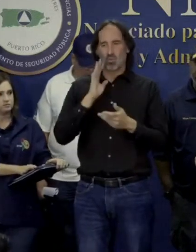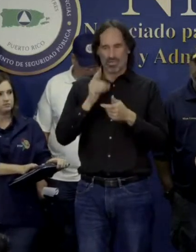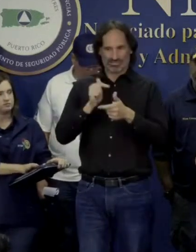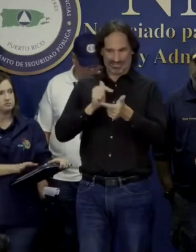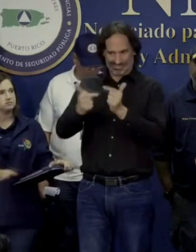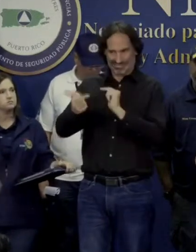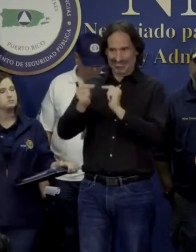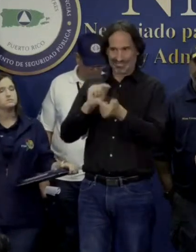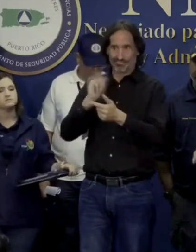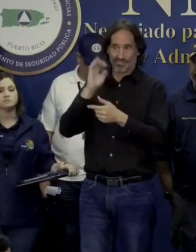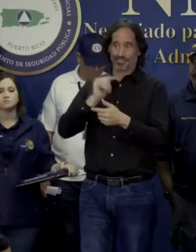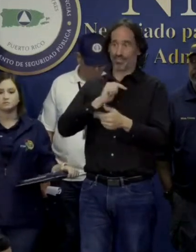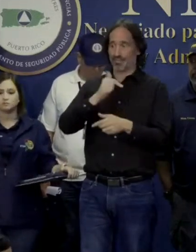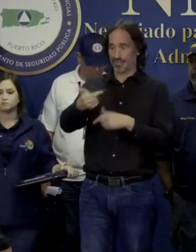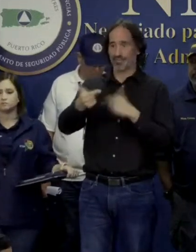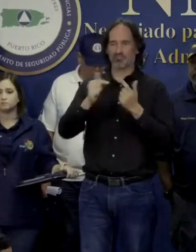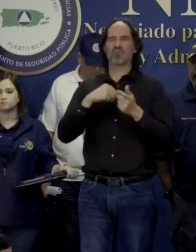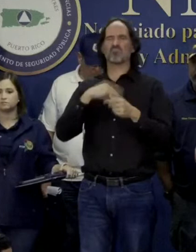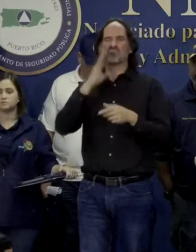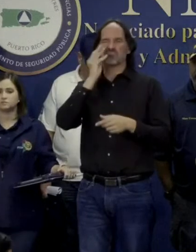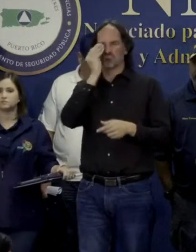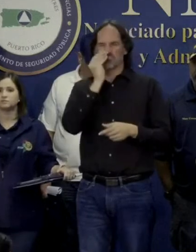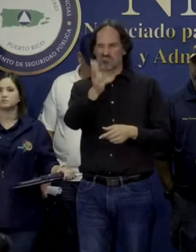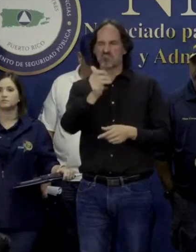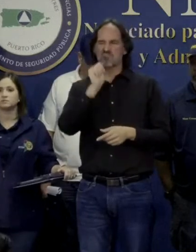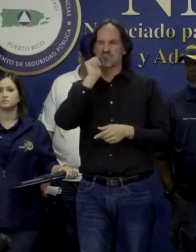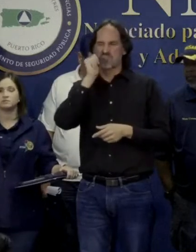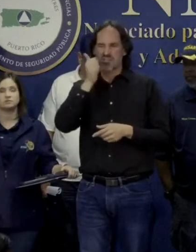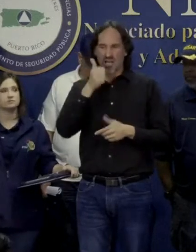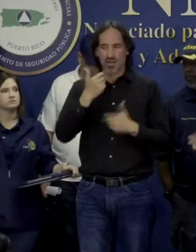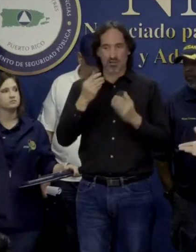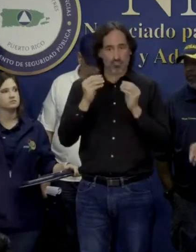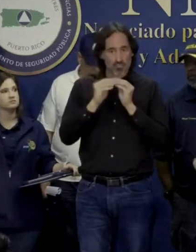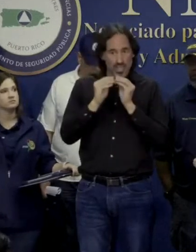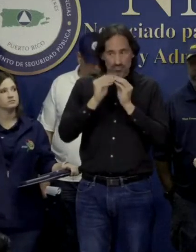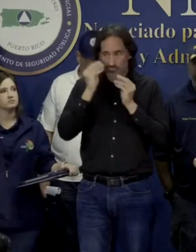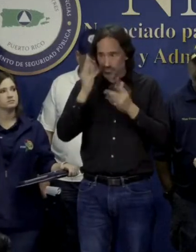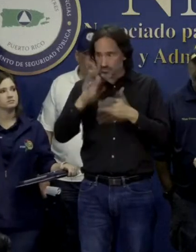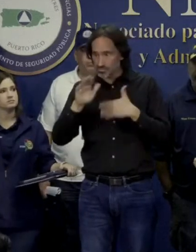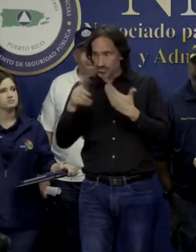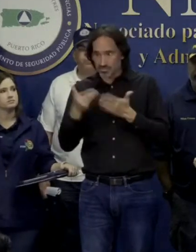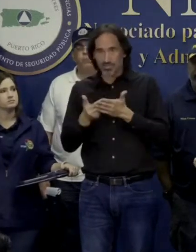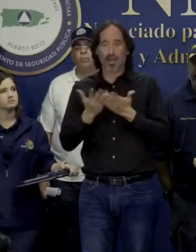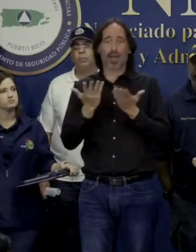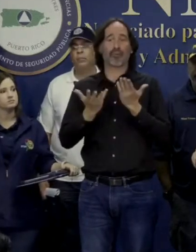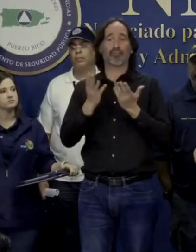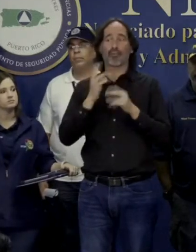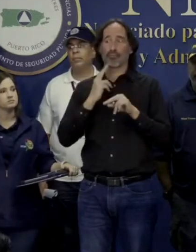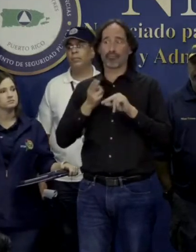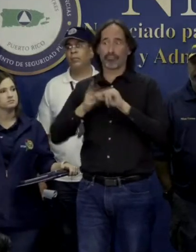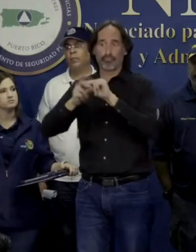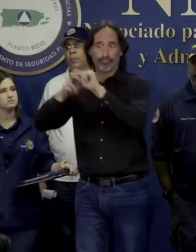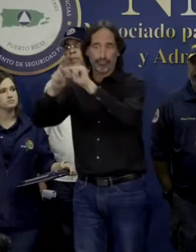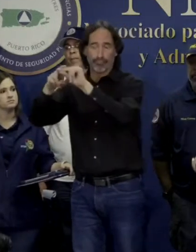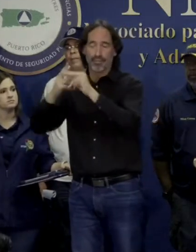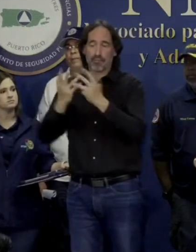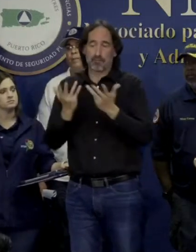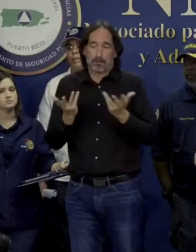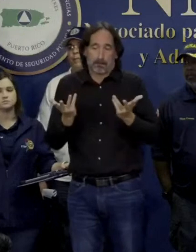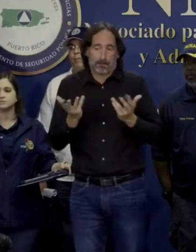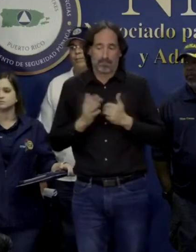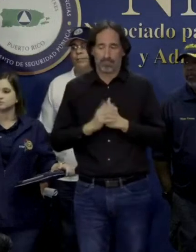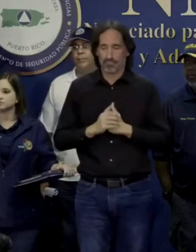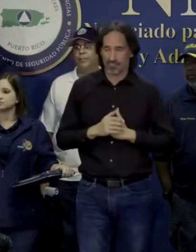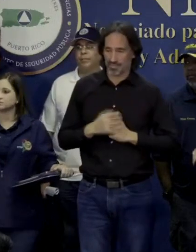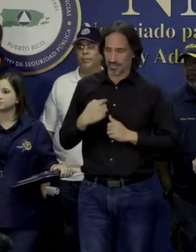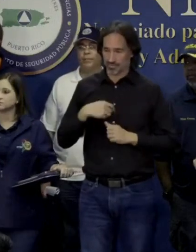mañana le tengamos una información y a las próximas 24 horas aumente. Así que ese es el proceso. No fue distinto en María. Así que